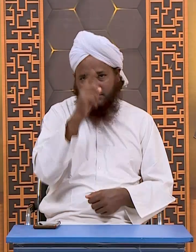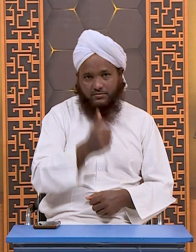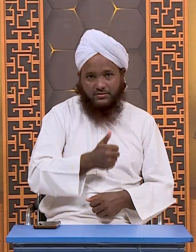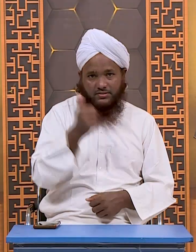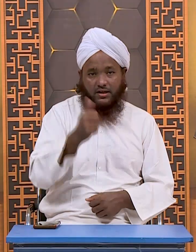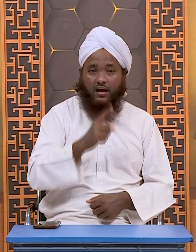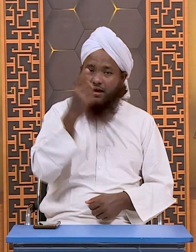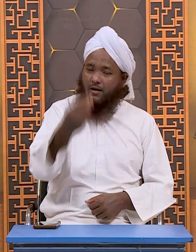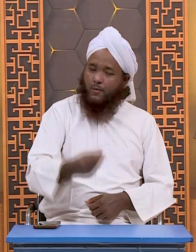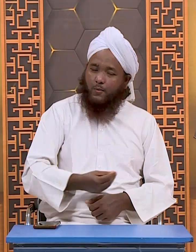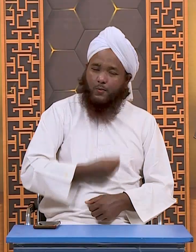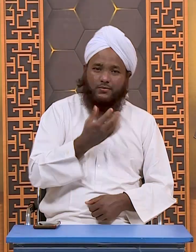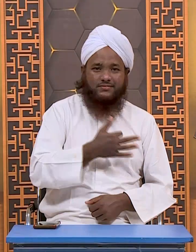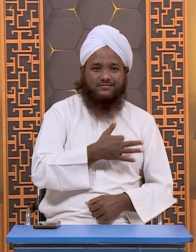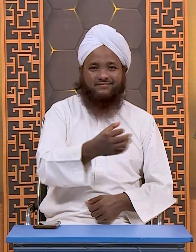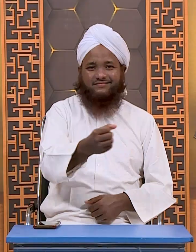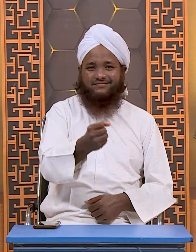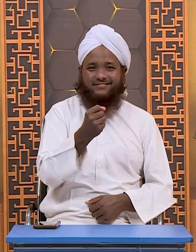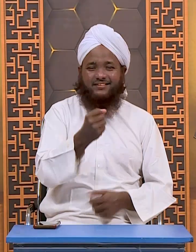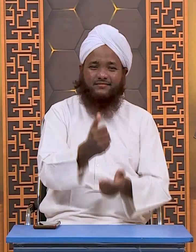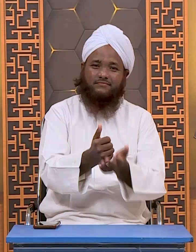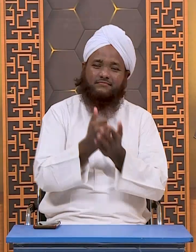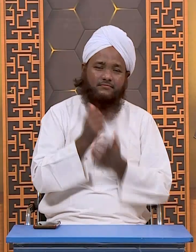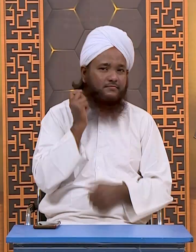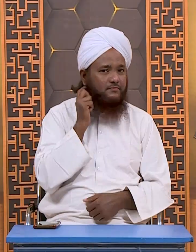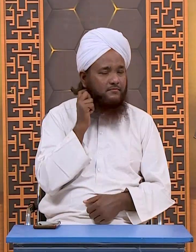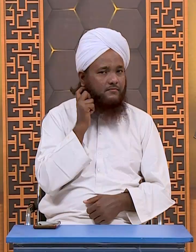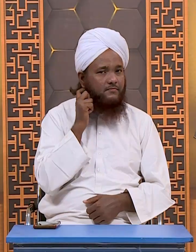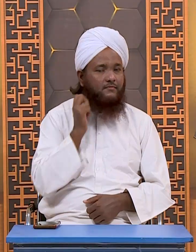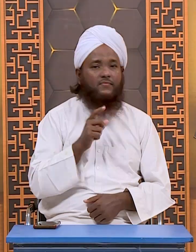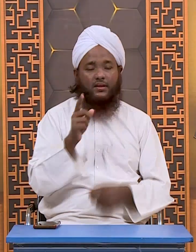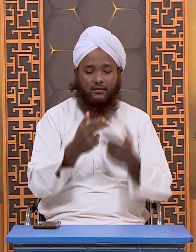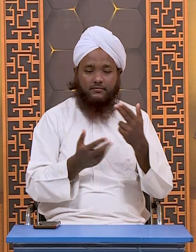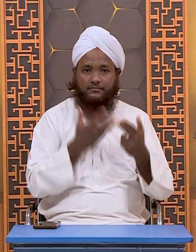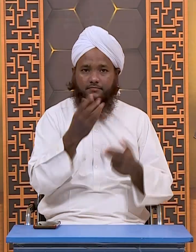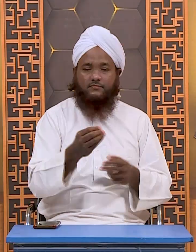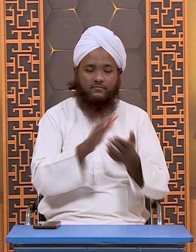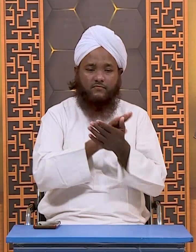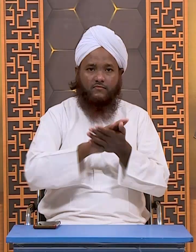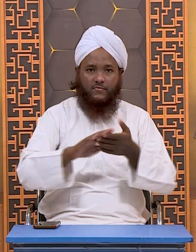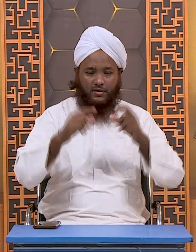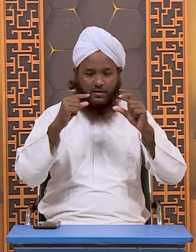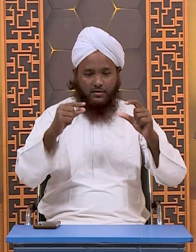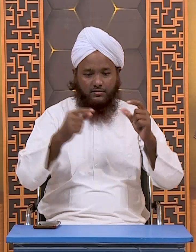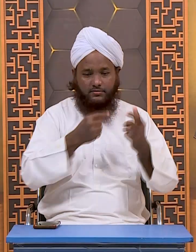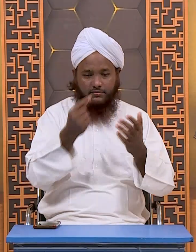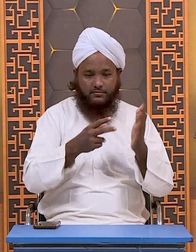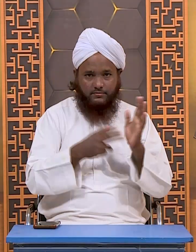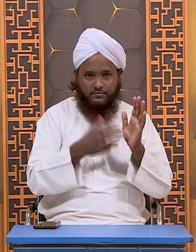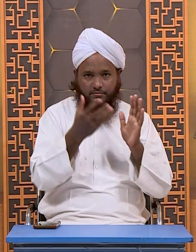رضا پانے کا جذبہ ہمارے اندر پیدا ہوگا. ایک روایت میں آپ کے سامنے بیان کرتا ہوں، حدیث قدسی ہے. اللہ پاک ارشاد فرماتا ہے، میں نے